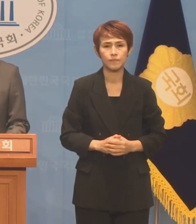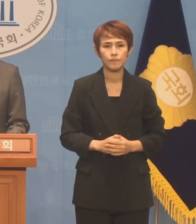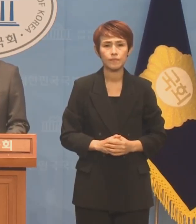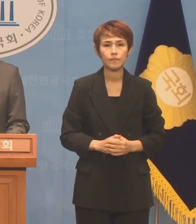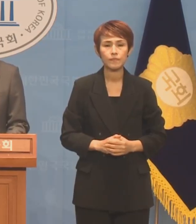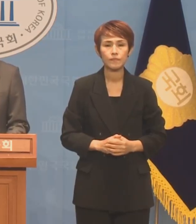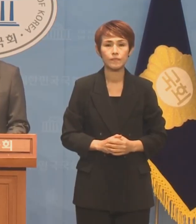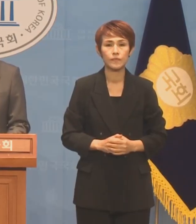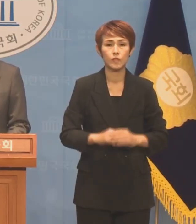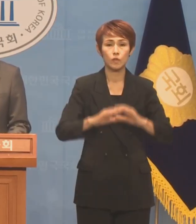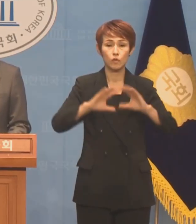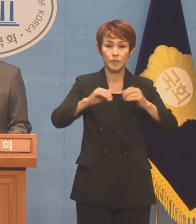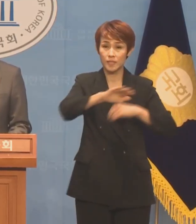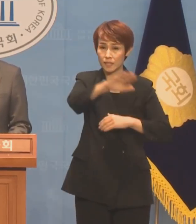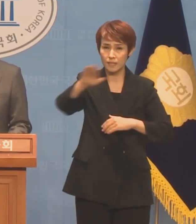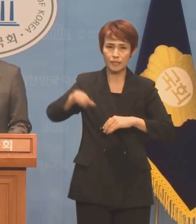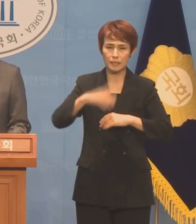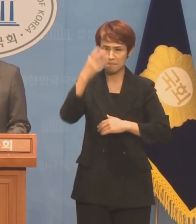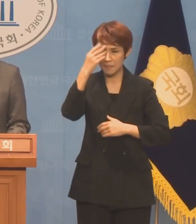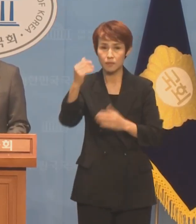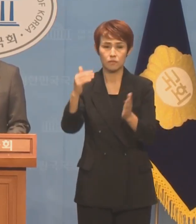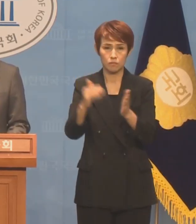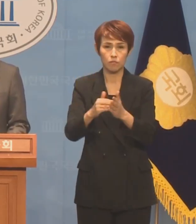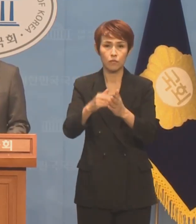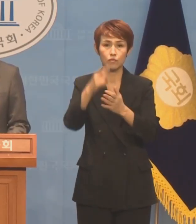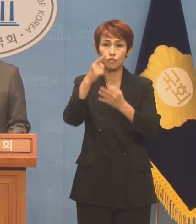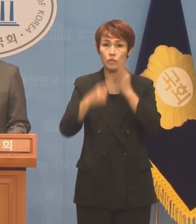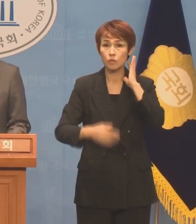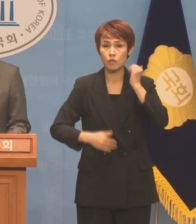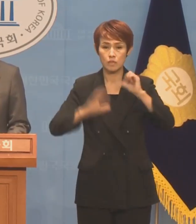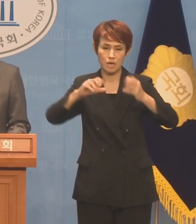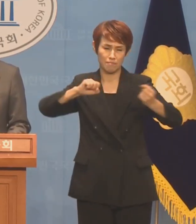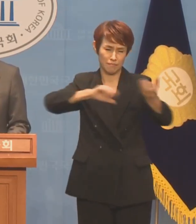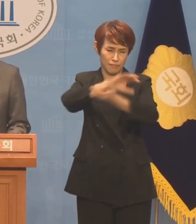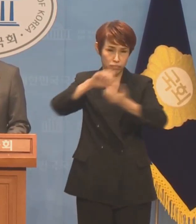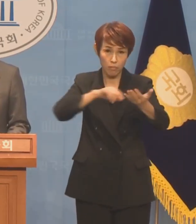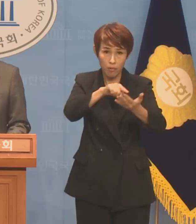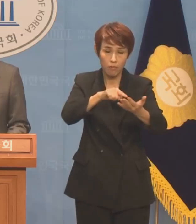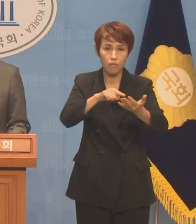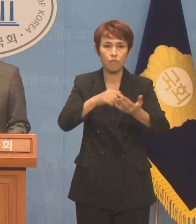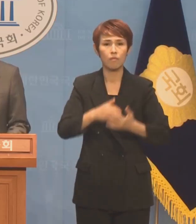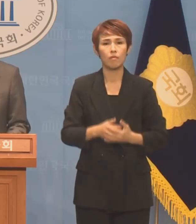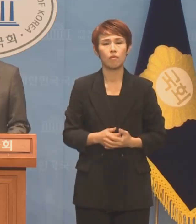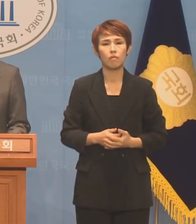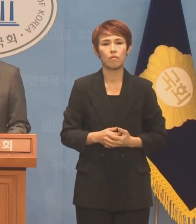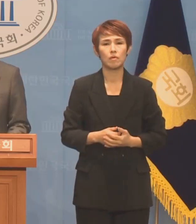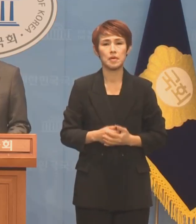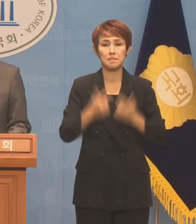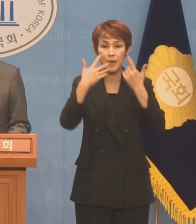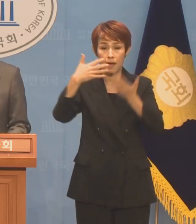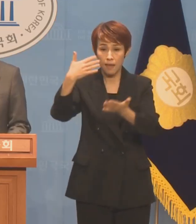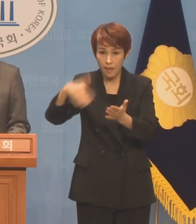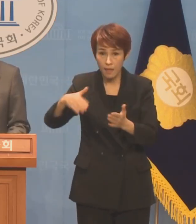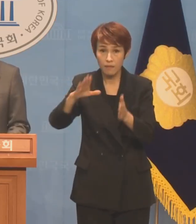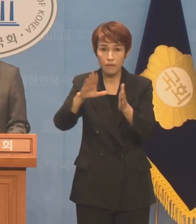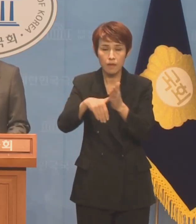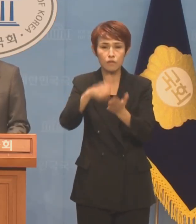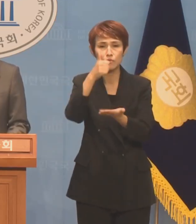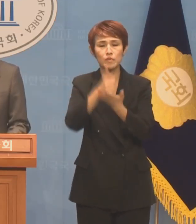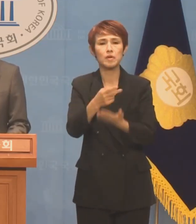온 국민이 실시간으로 목도한 윤석열의 내란에 무죄 추정이 가당키나 합니까?